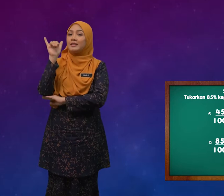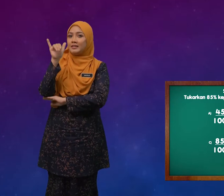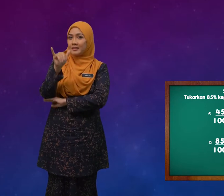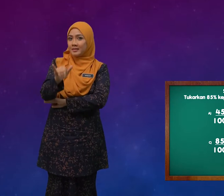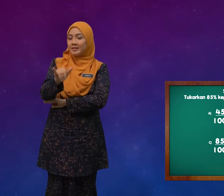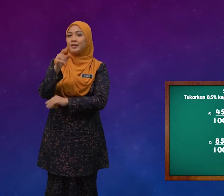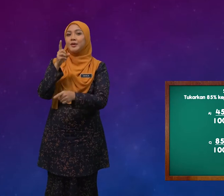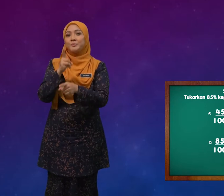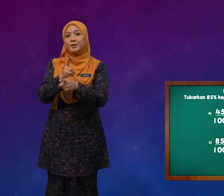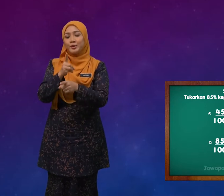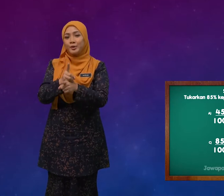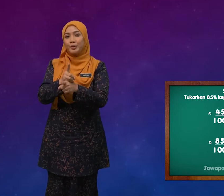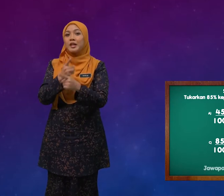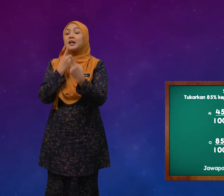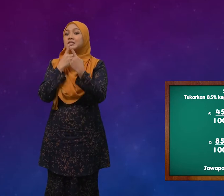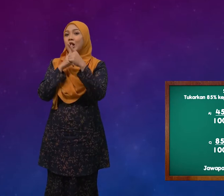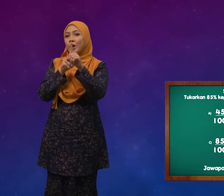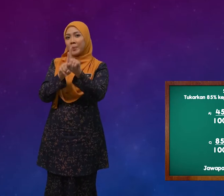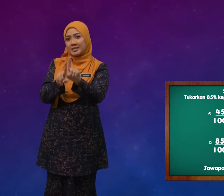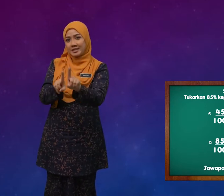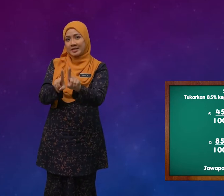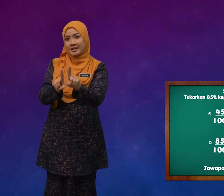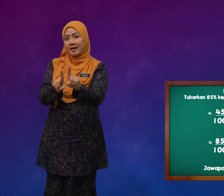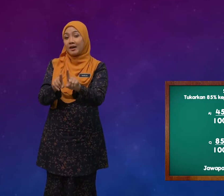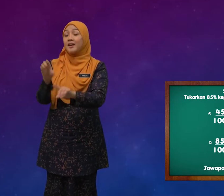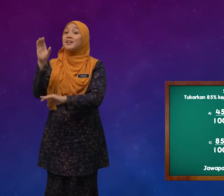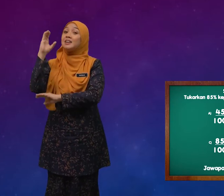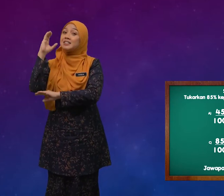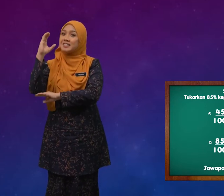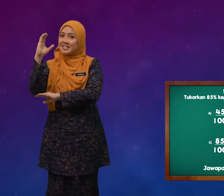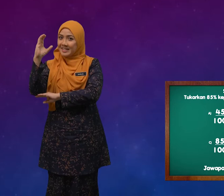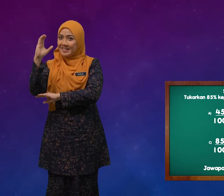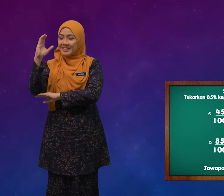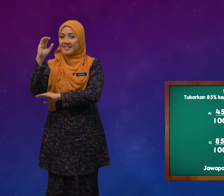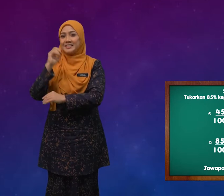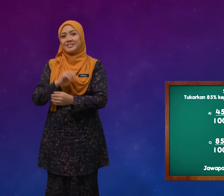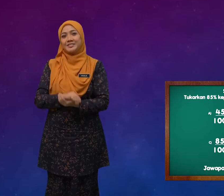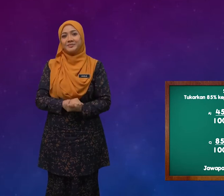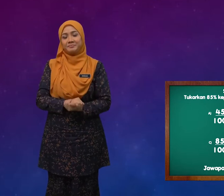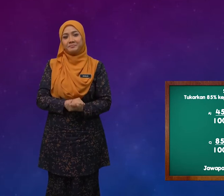Ya, betul. Jawapannya ialah C.